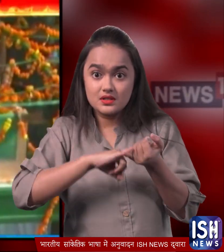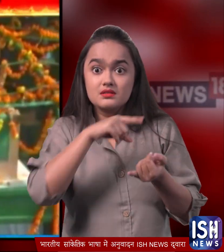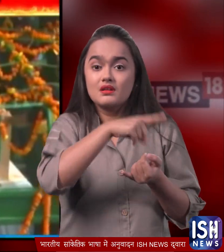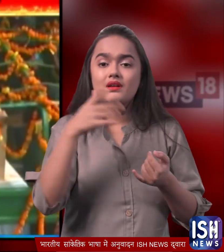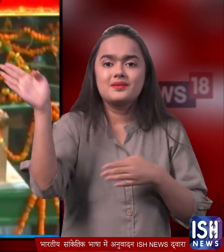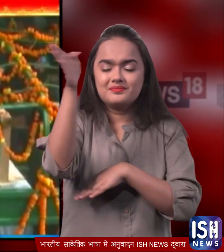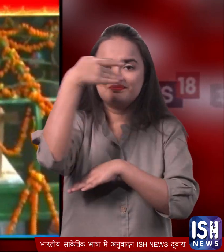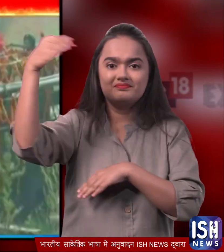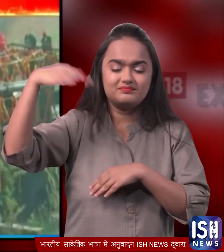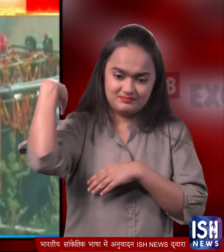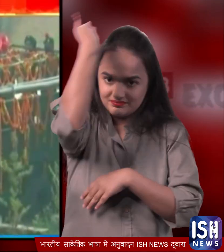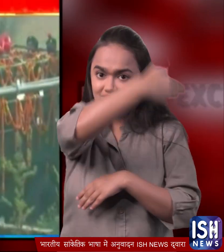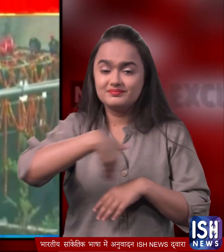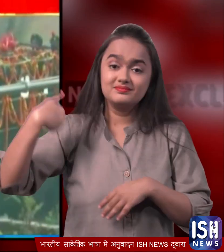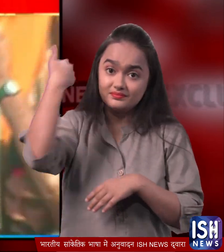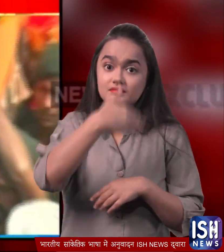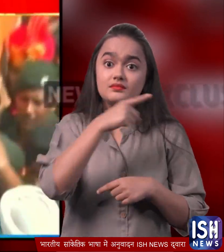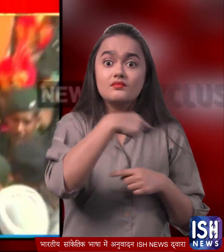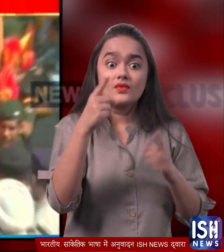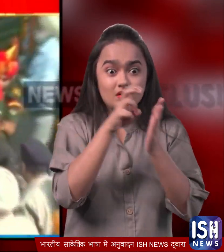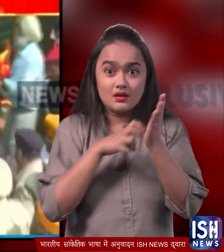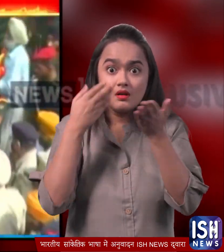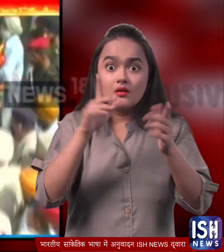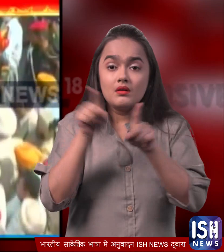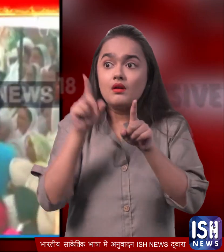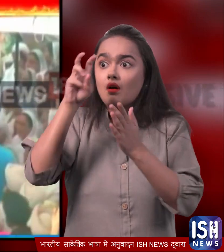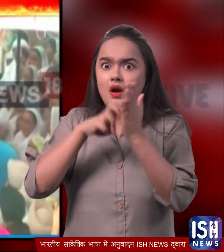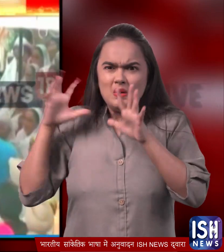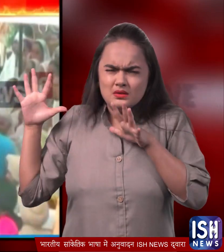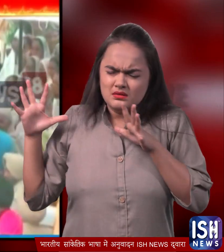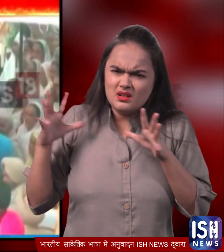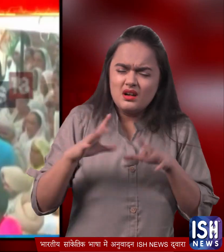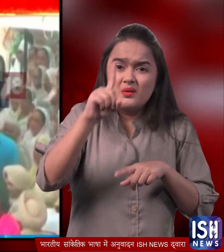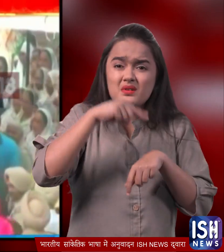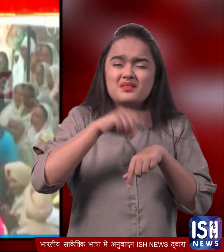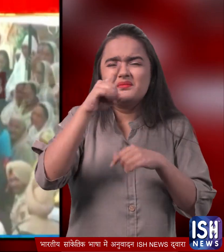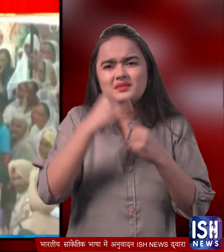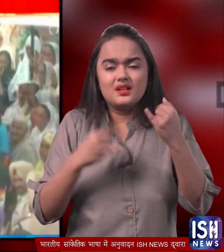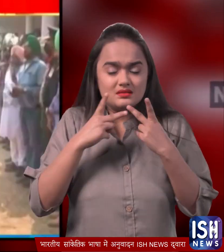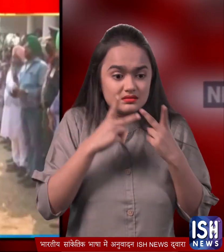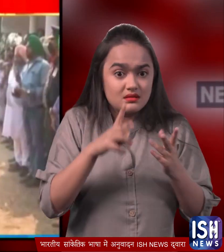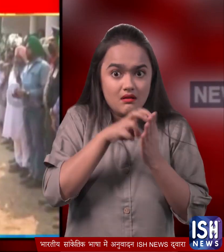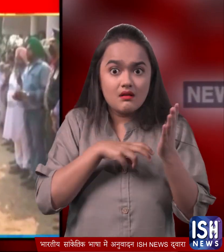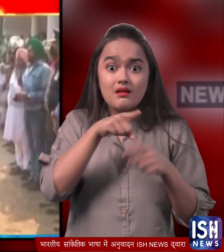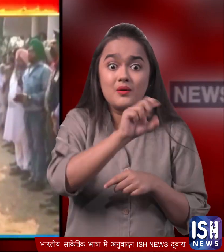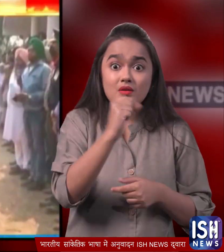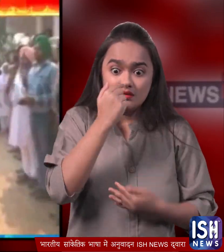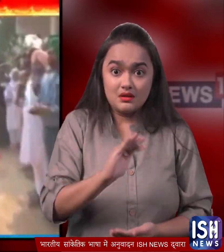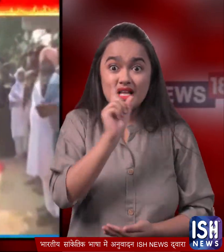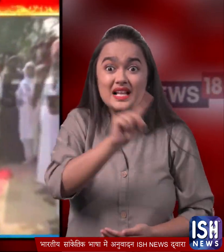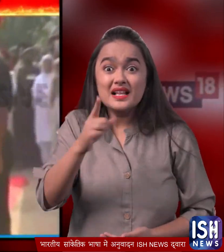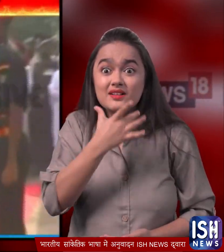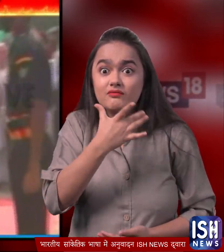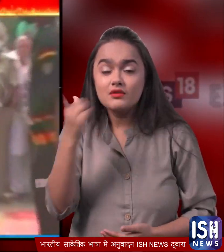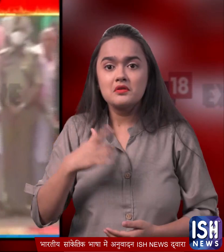का तिरंगे में लिपटा शव जब उनके गांव पहुंचा तो लगा कि पूरा गांव उन्हें एक आखिरी बार देखने घर से निकल आया हो। उनकी 11 साल की बेटी